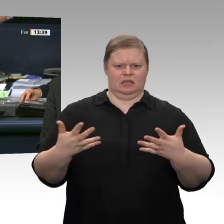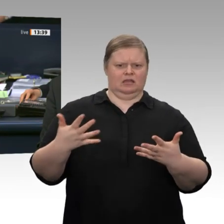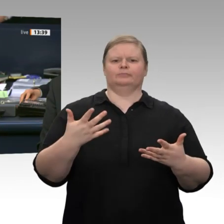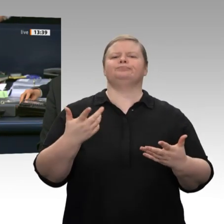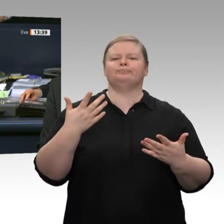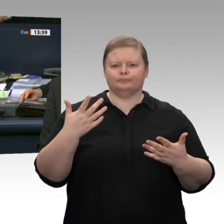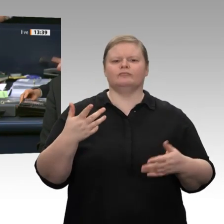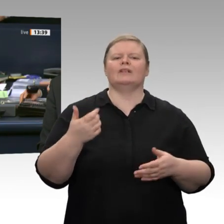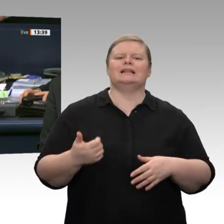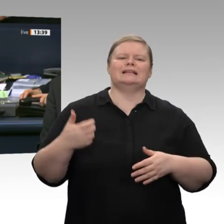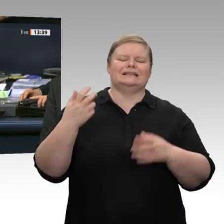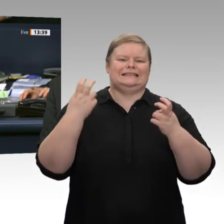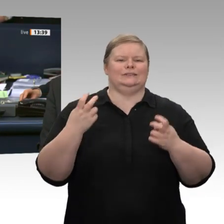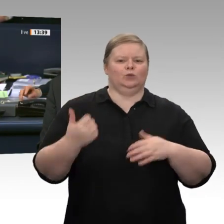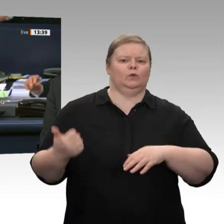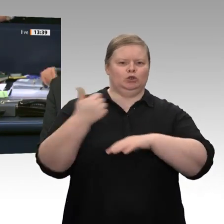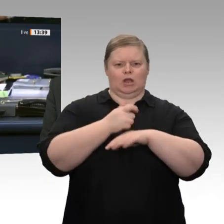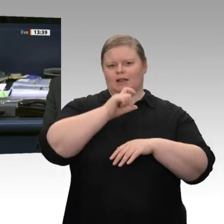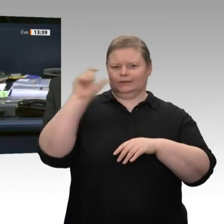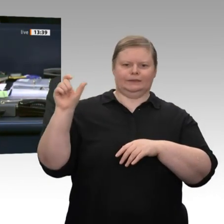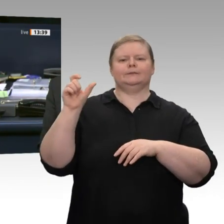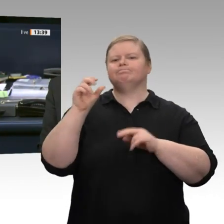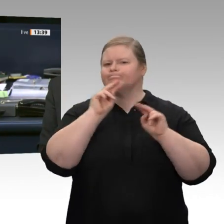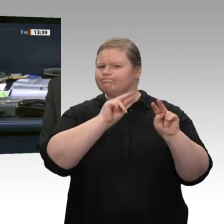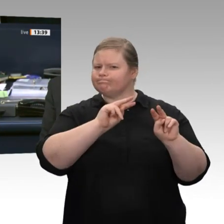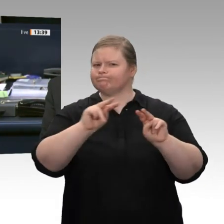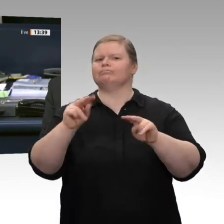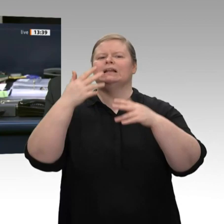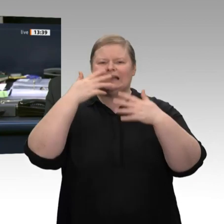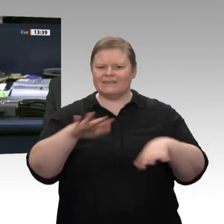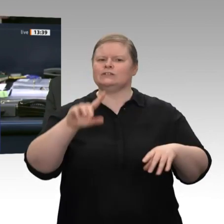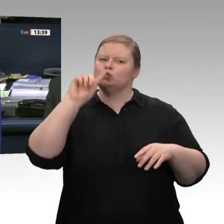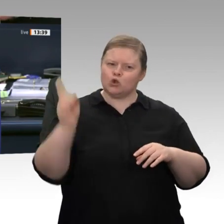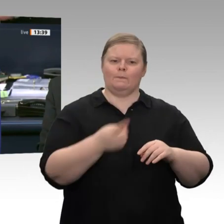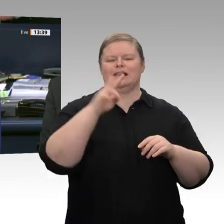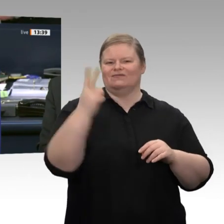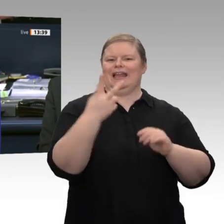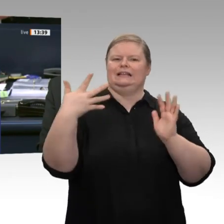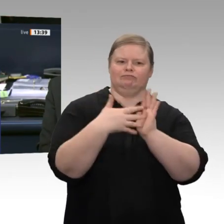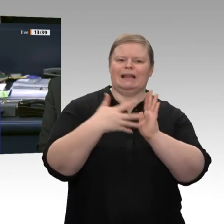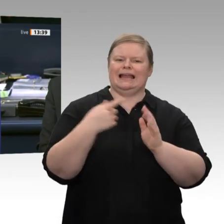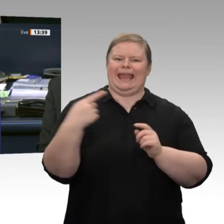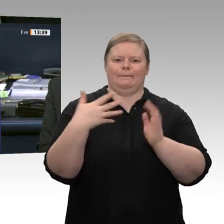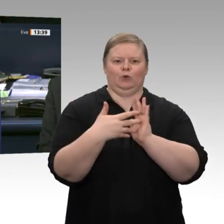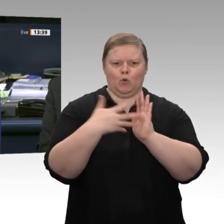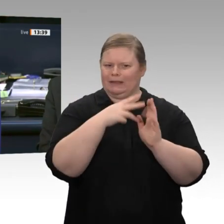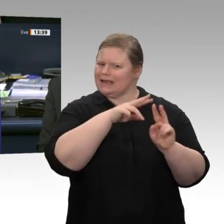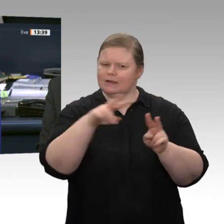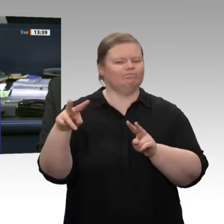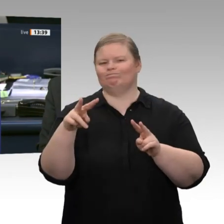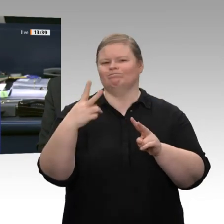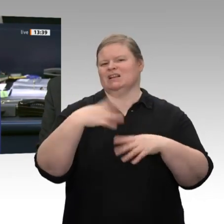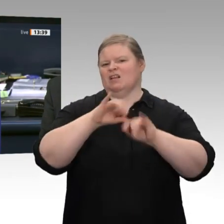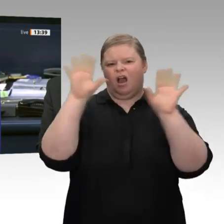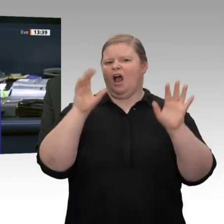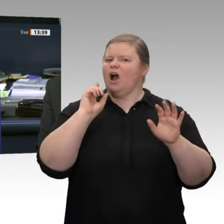Abstimmung auch nach der Gegenprobe nicht einig. Wir kommen daher zur Abstimmung über den Antrag der Fraktion